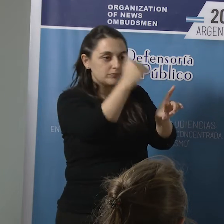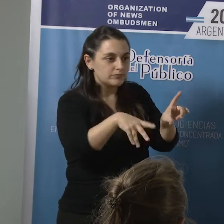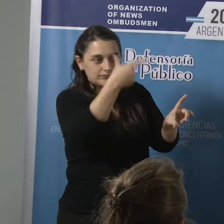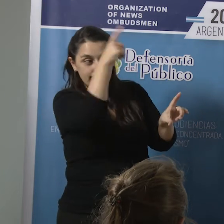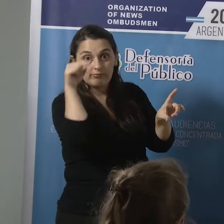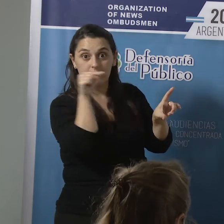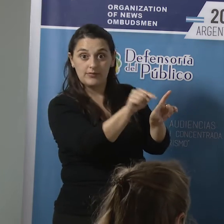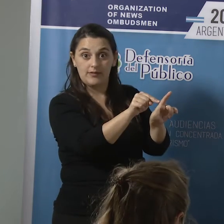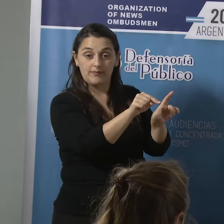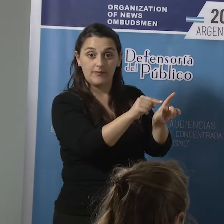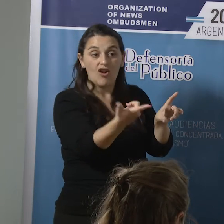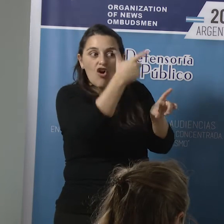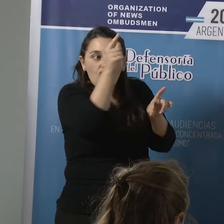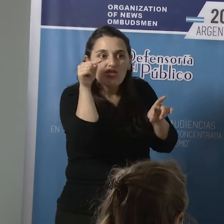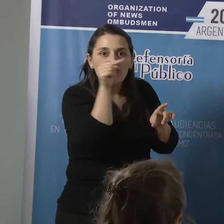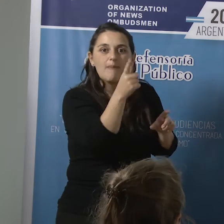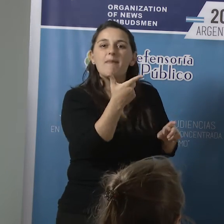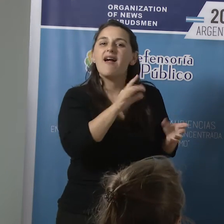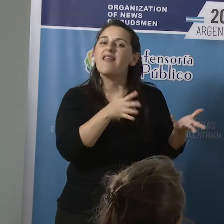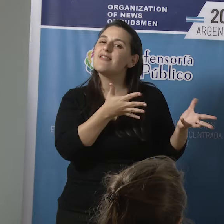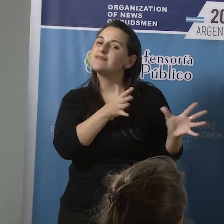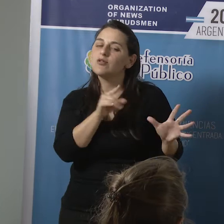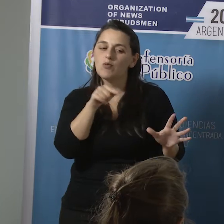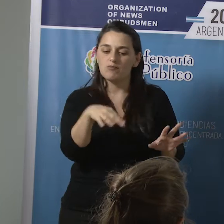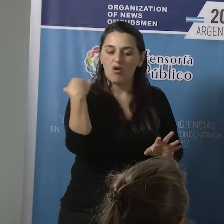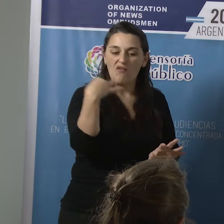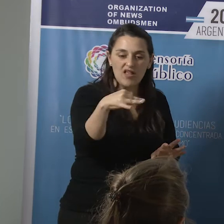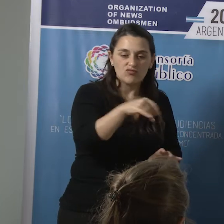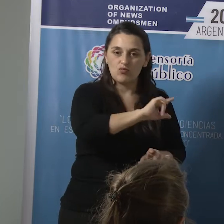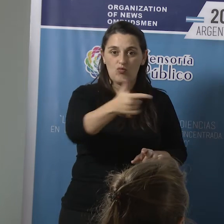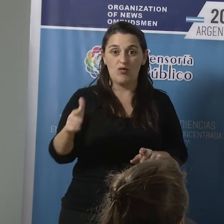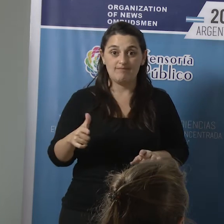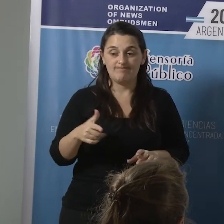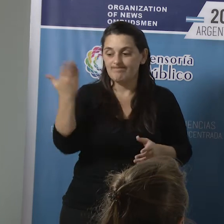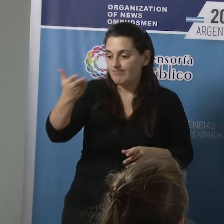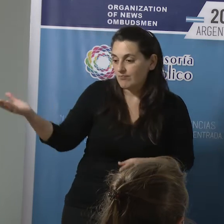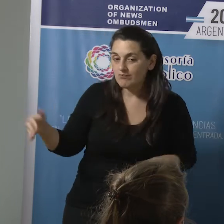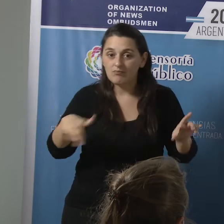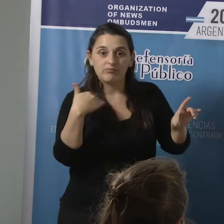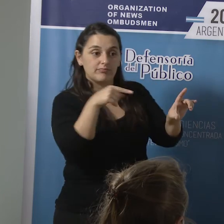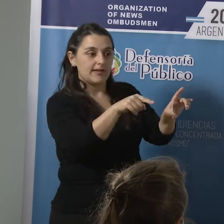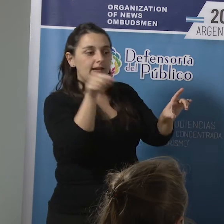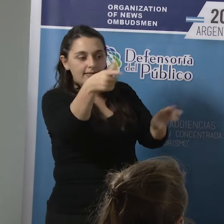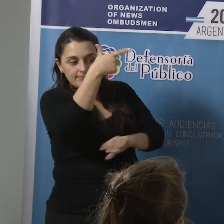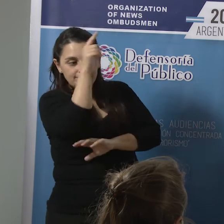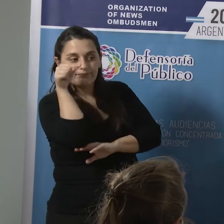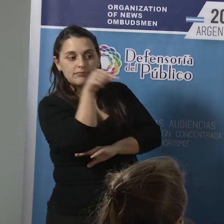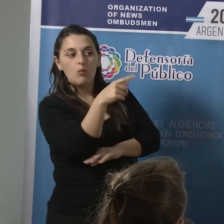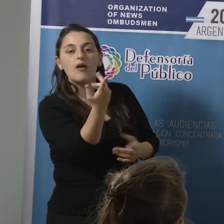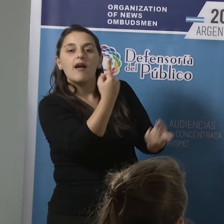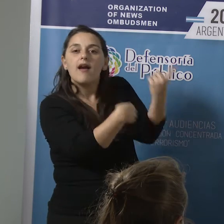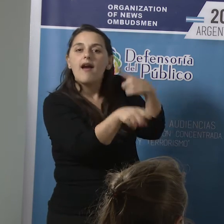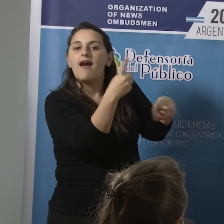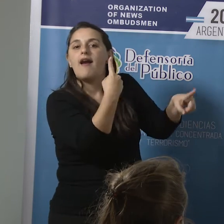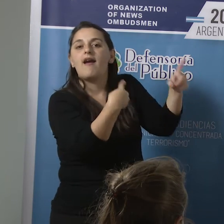televisión, veeduría que en muchos casos pareciera sin vocación de obligatoriedad con el medio televisivo, que vigile y que tal vez podría ser revestido de